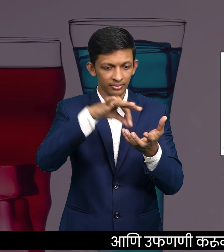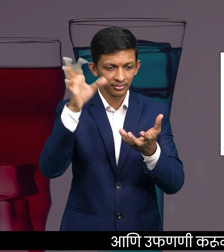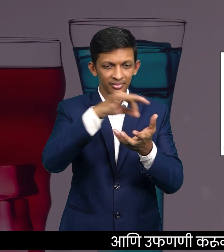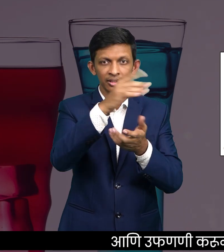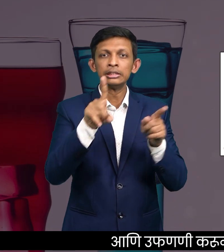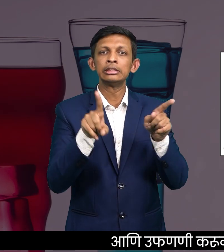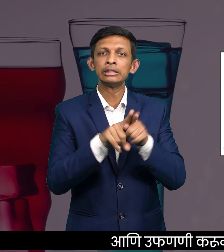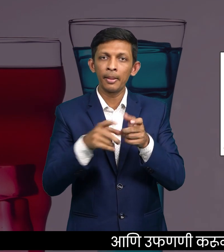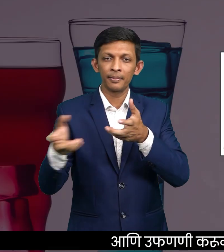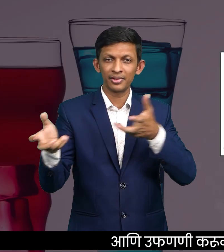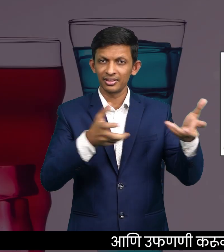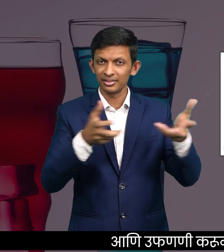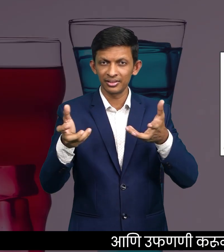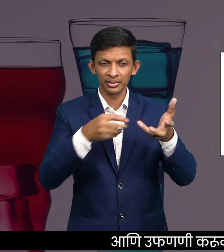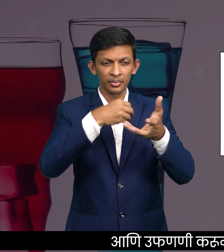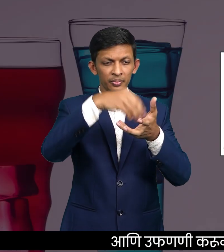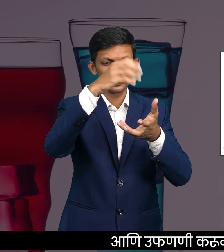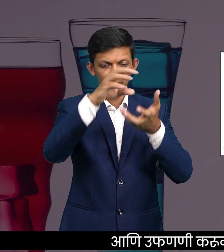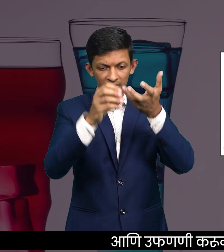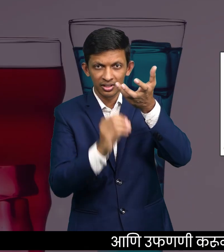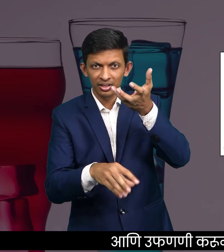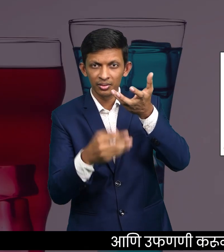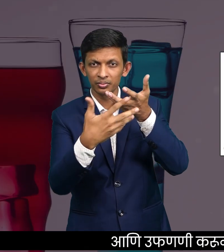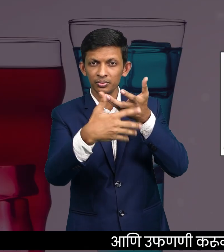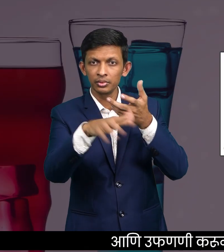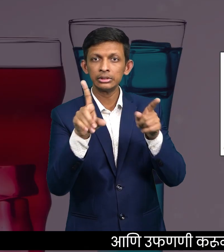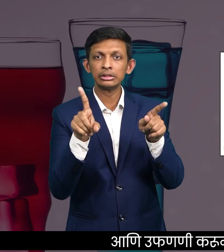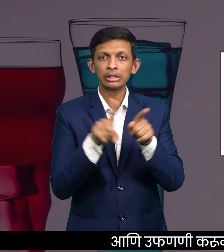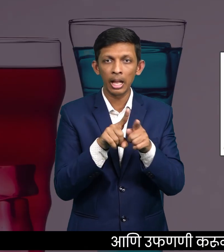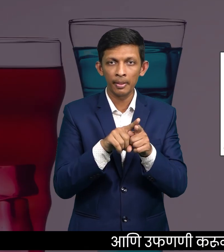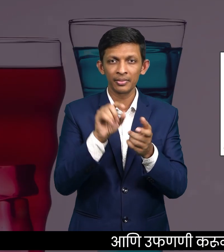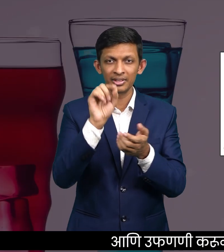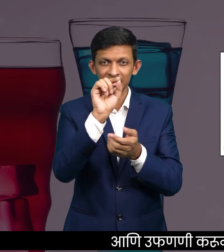आणि उफणणी करून वेगळे करणे शक्य नसते.